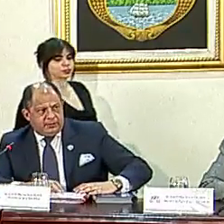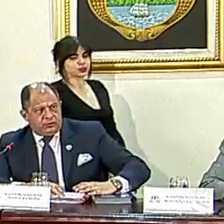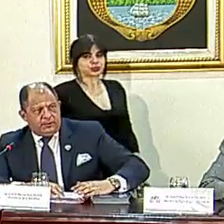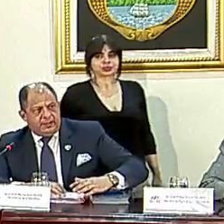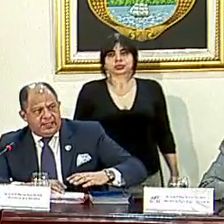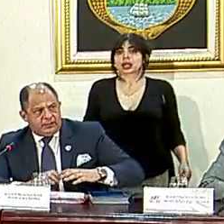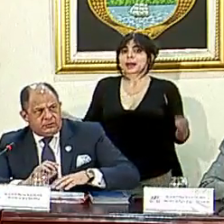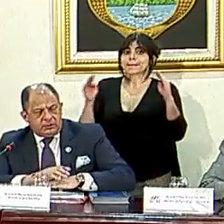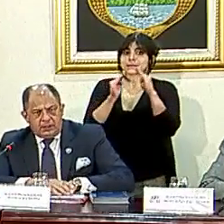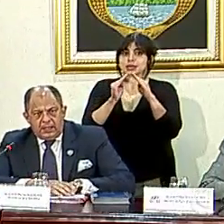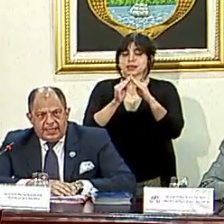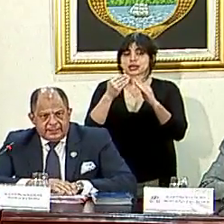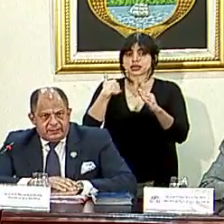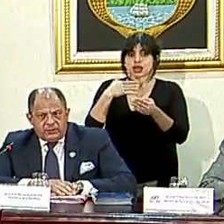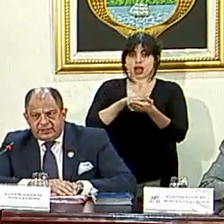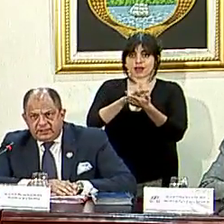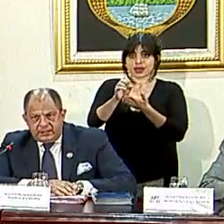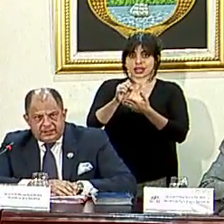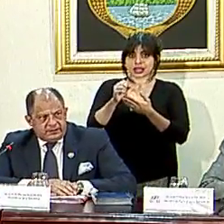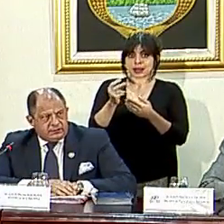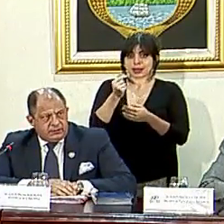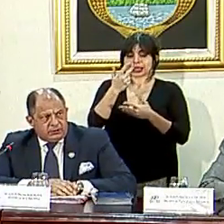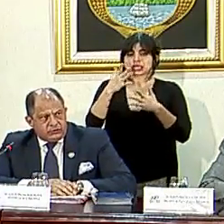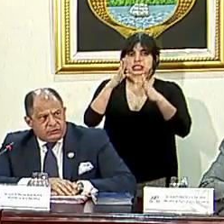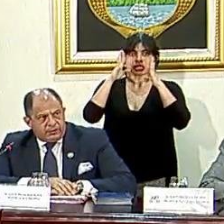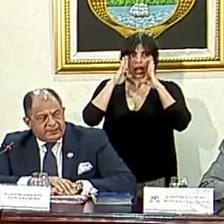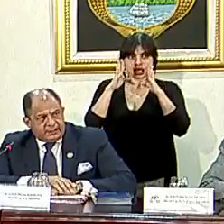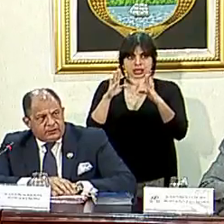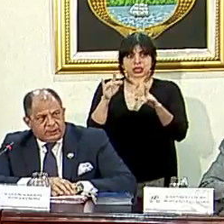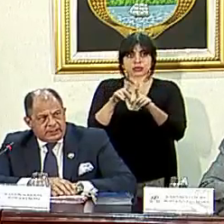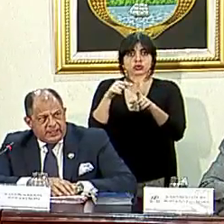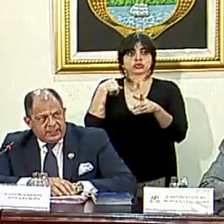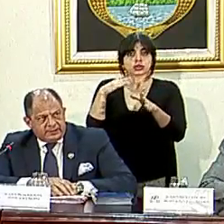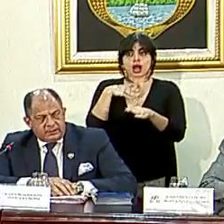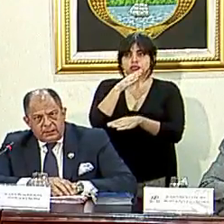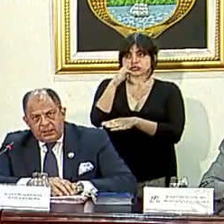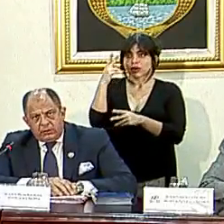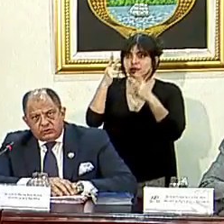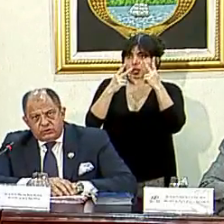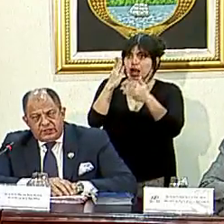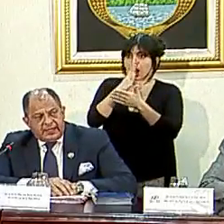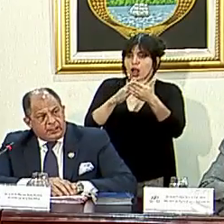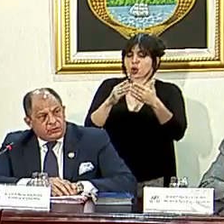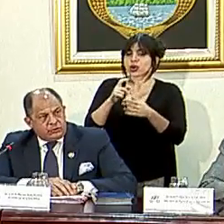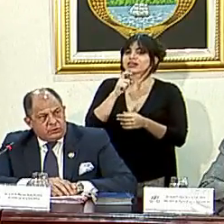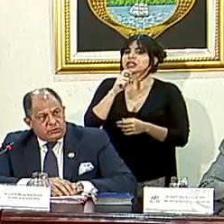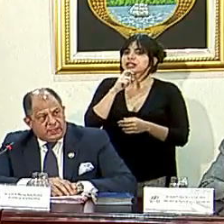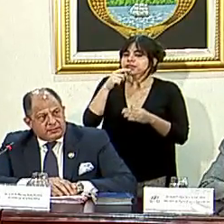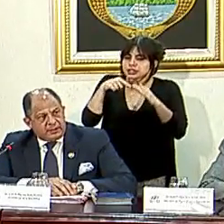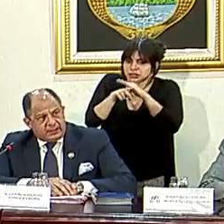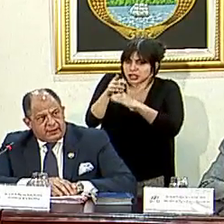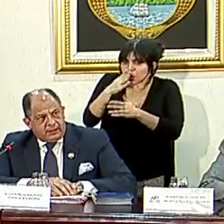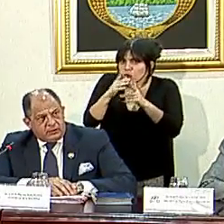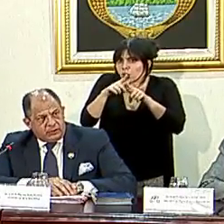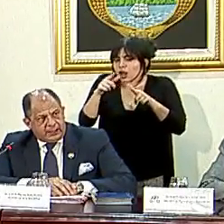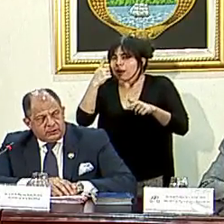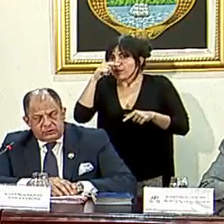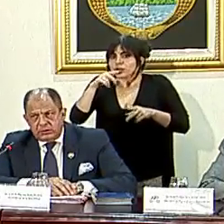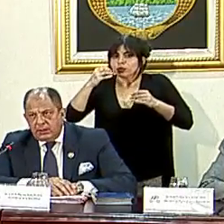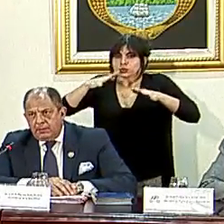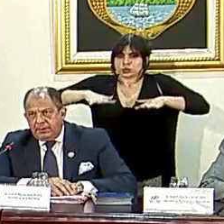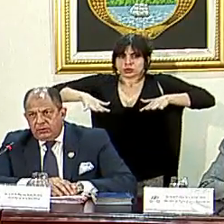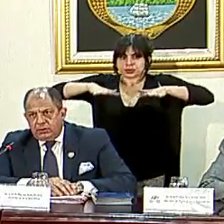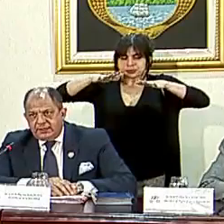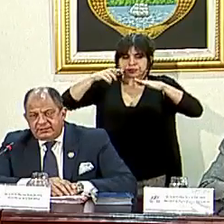en el momento inmediato han sido atendidas. Incluso yo visité algunas de ellas, costó llegar a algunos de los lugares porque estaban